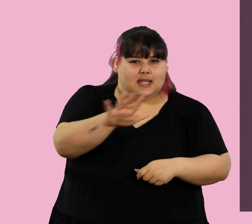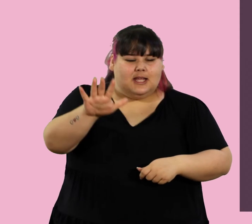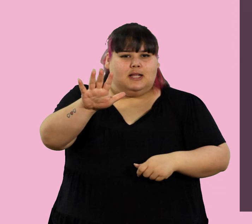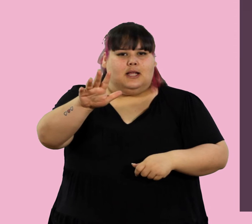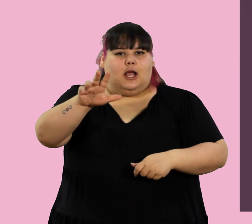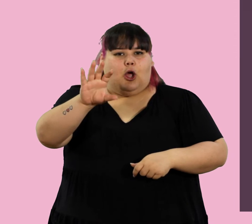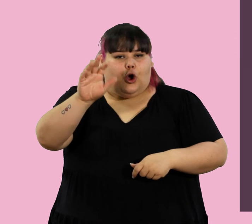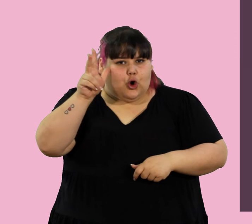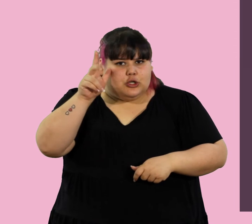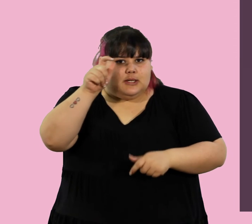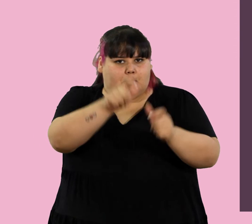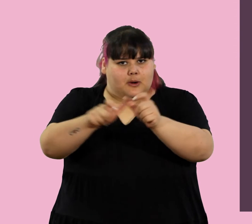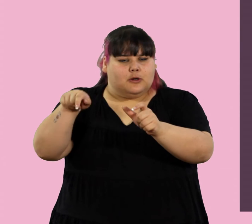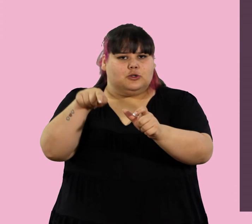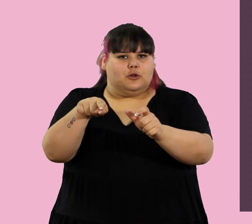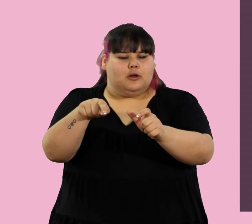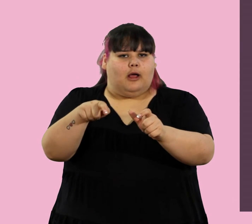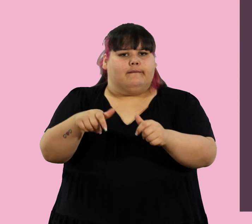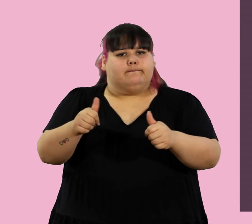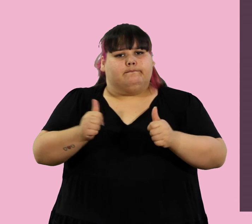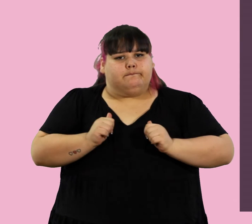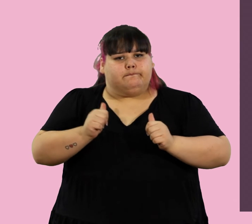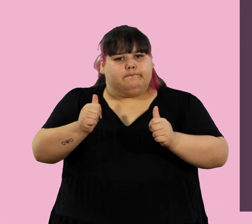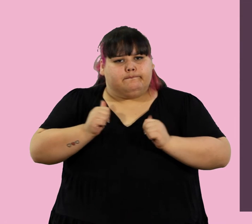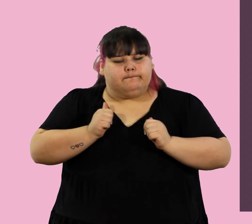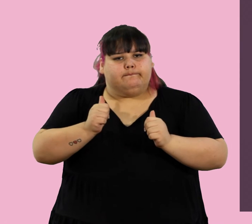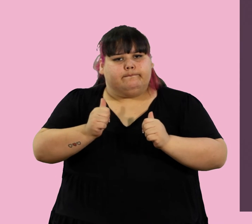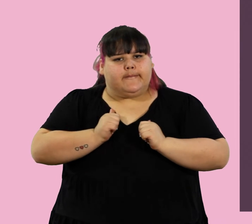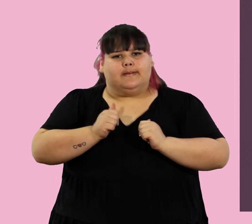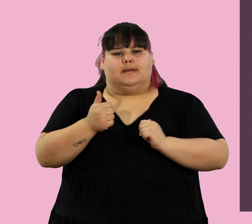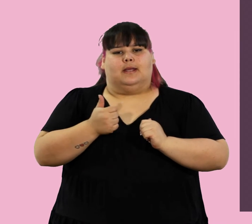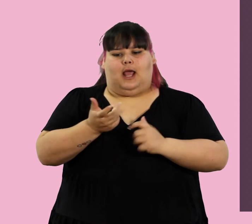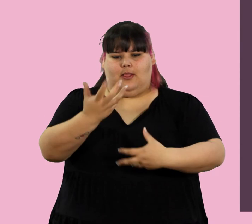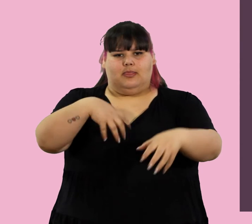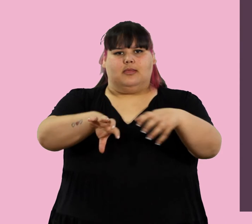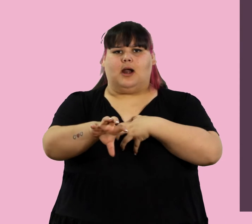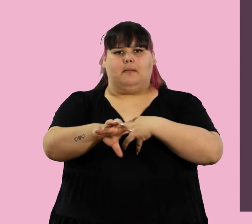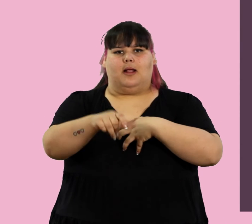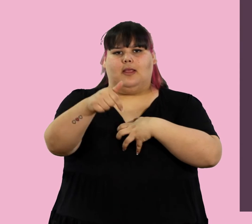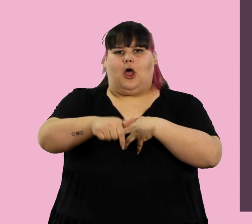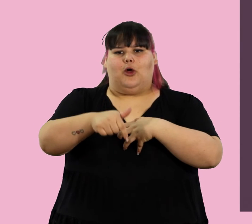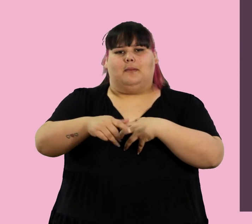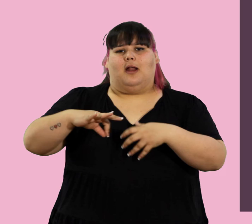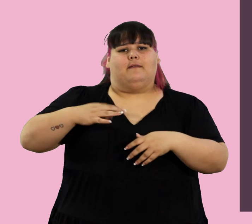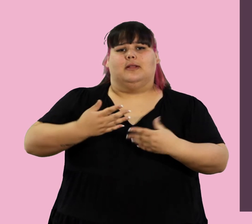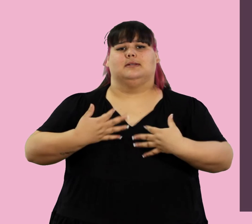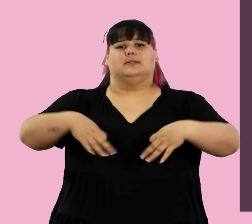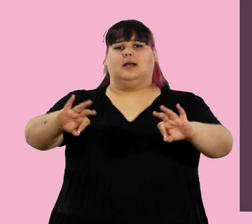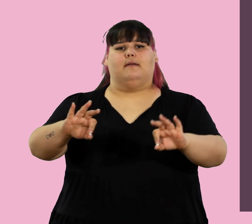7.508 personas se encuentran esperando un trasplante para salvar su vida en este